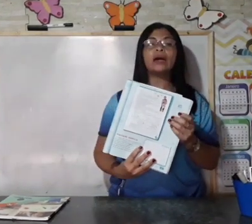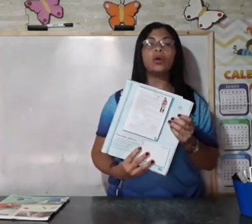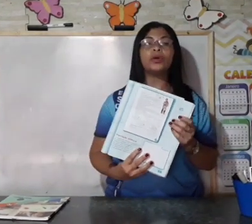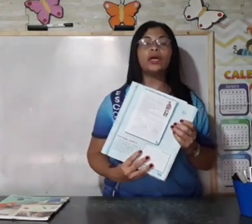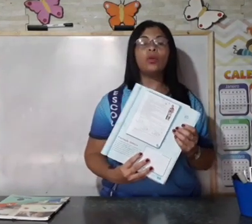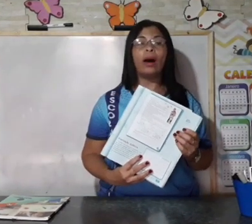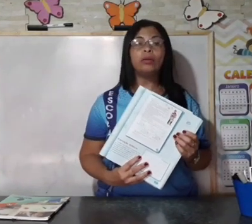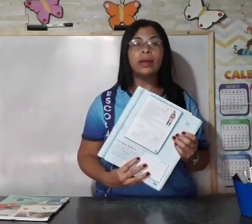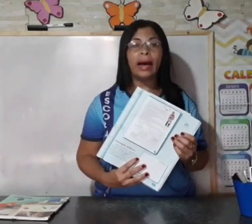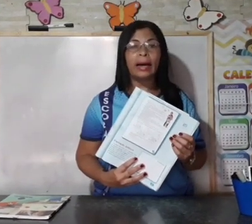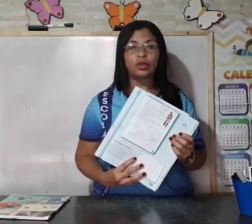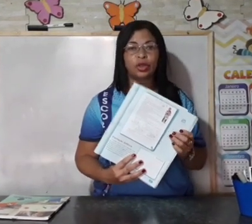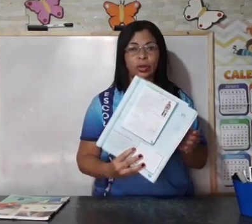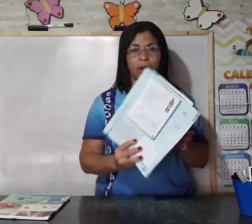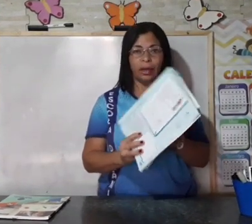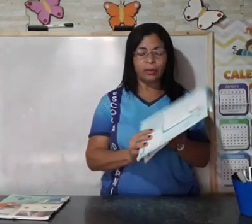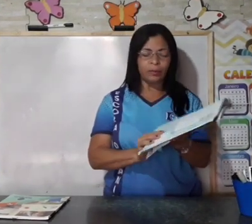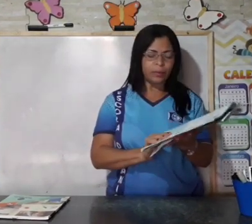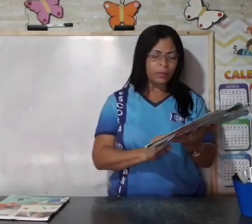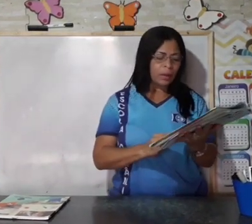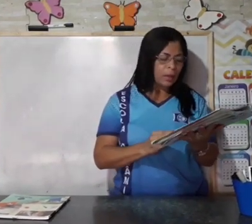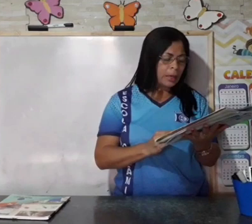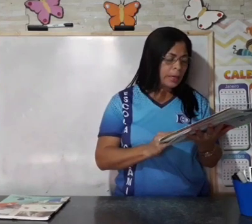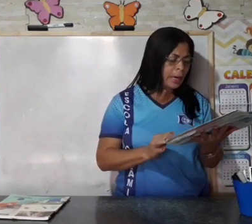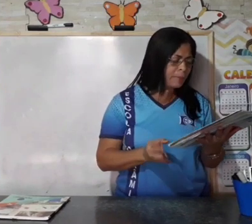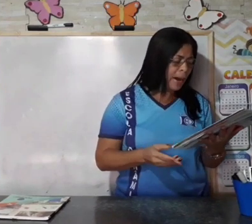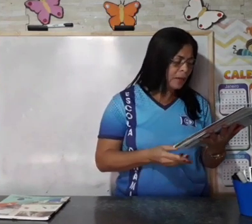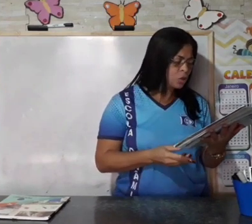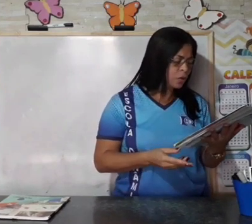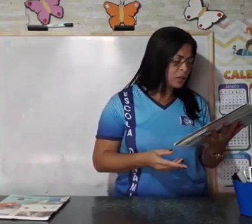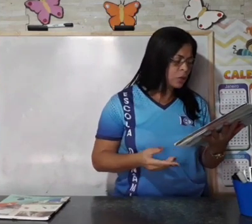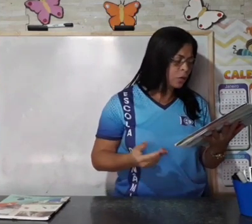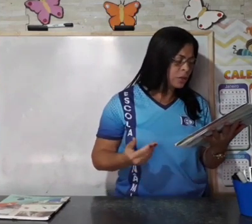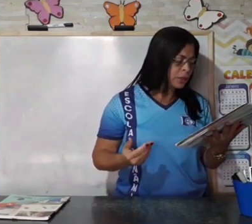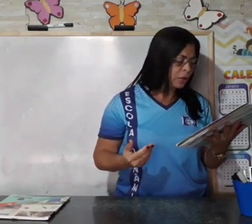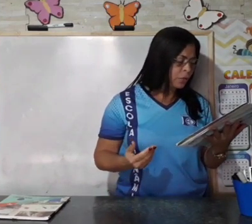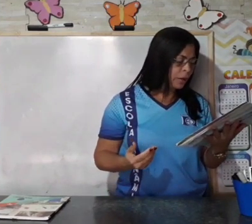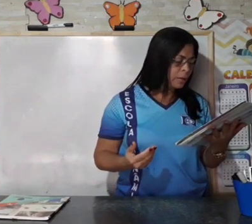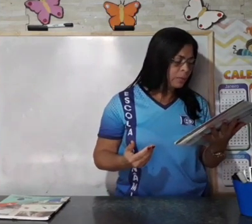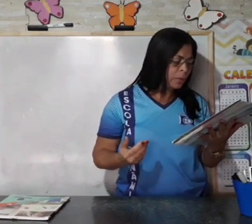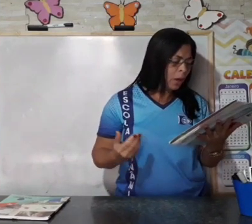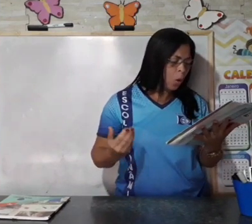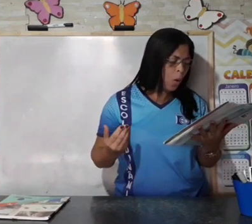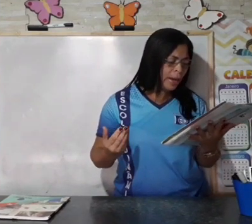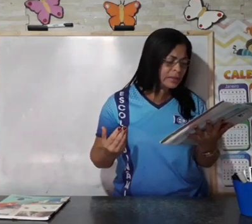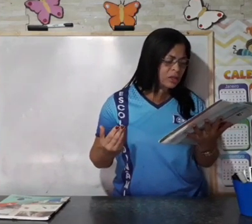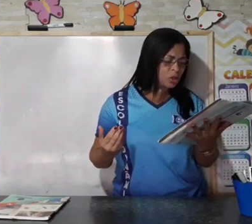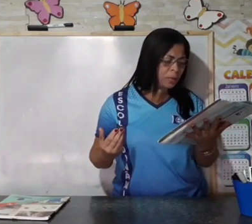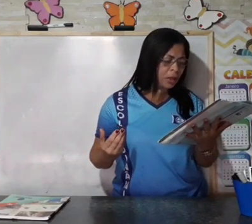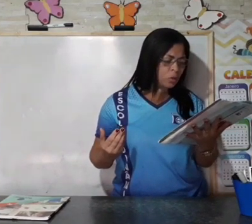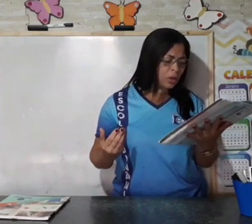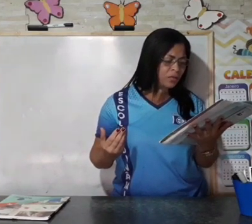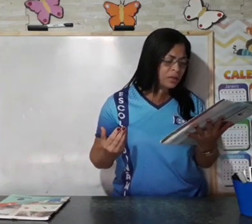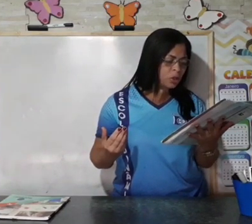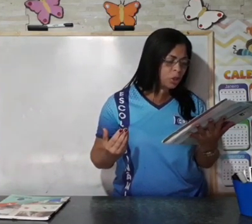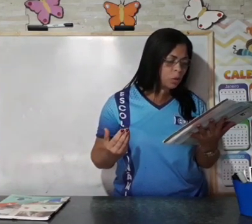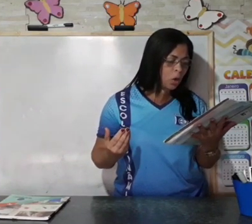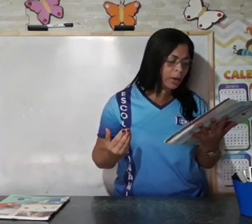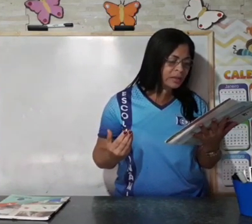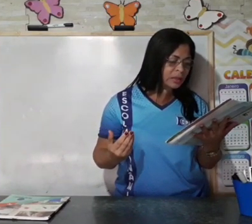com igualdade, ok? E embaixo vocês vão escrever quais sentimentos devem existir no coração